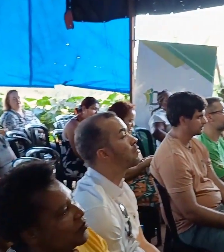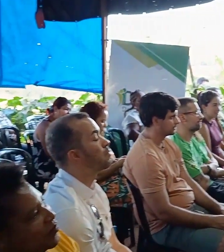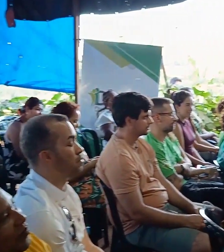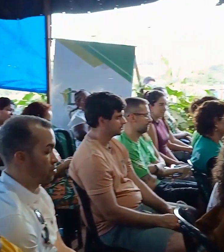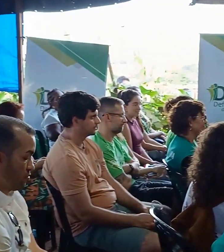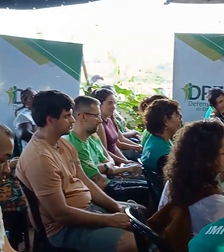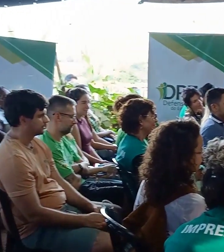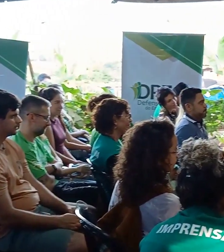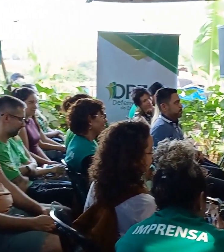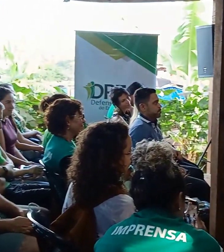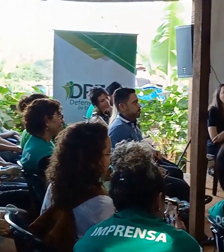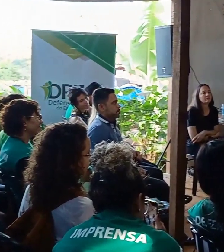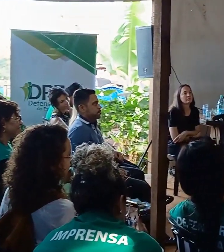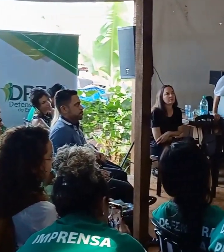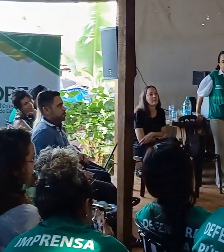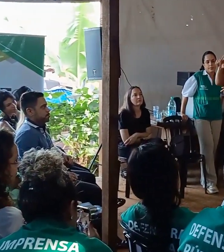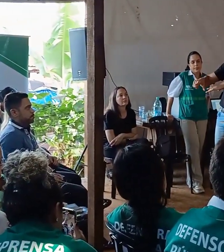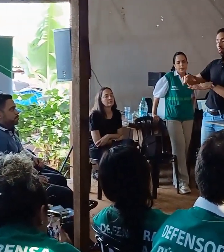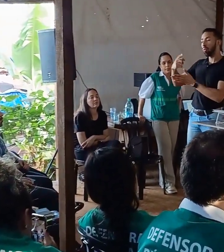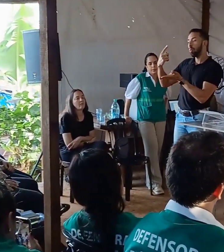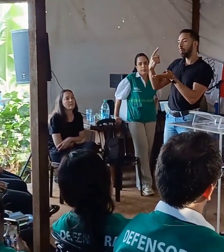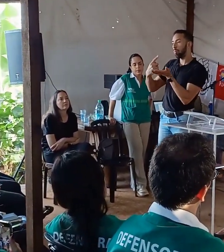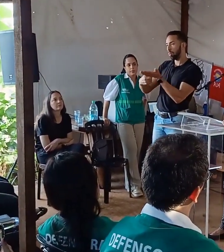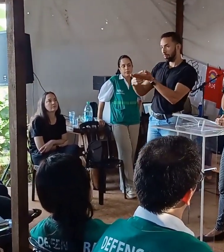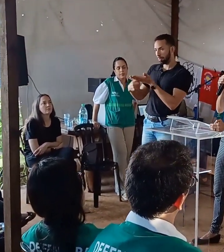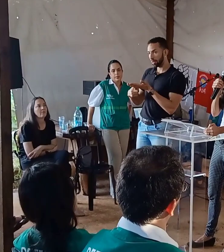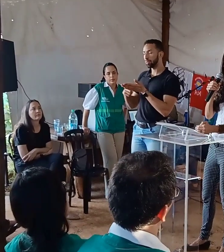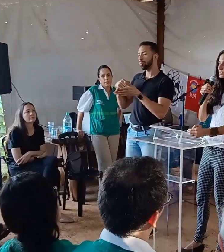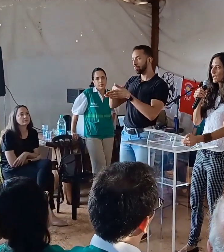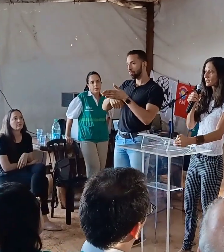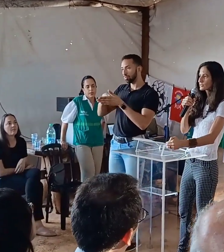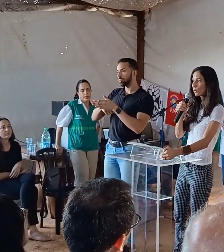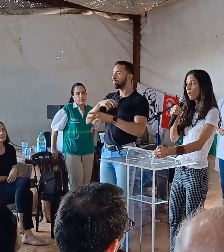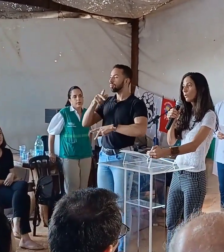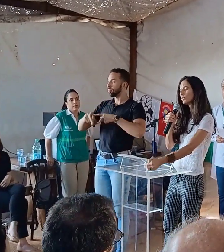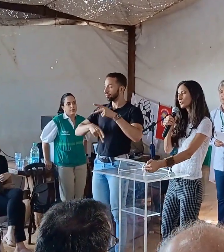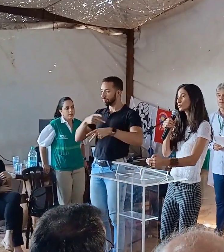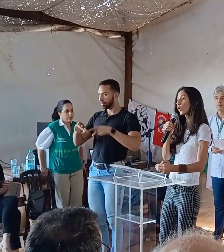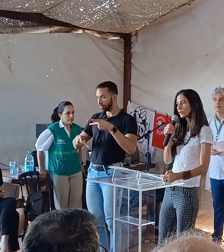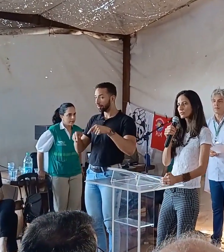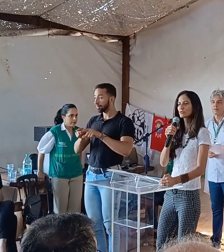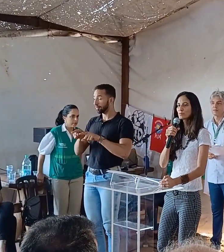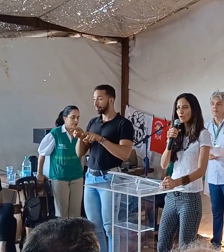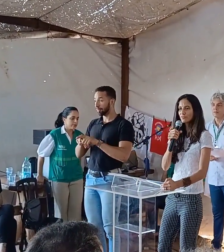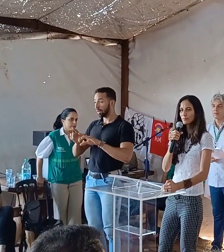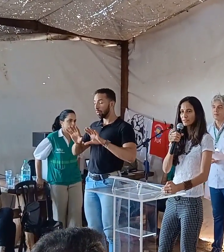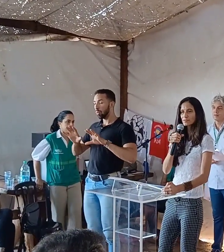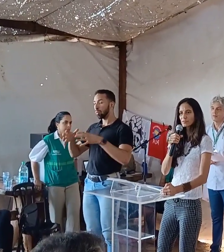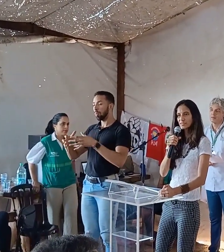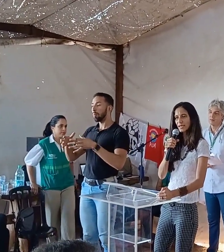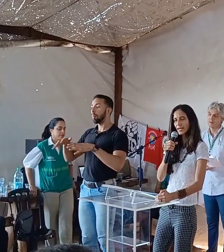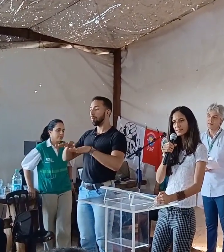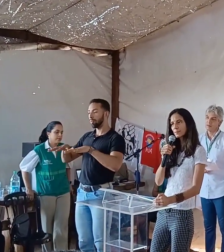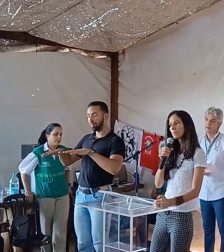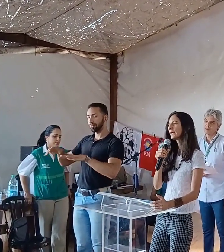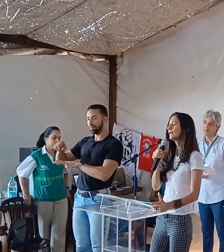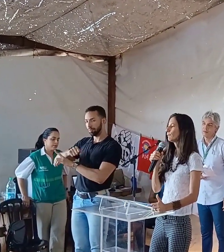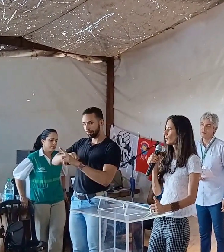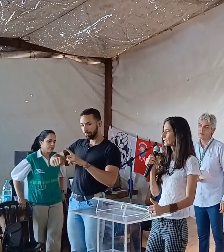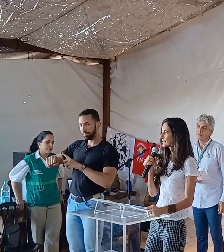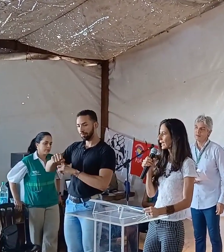que eu renovo o compromisso com as lutas populares, com todos os movimentos